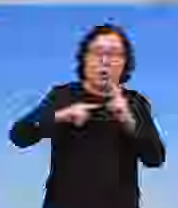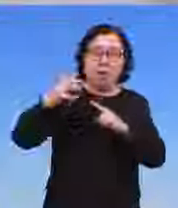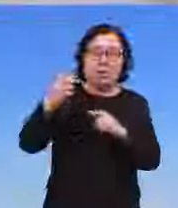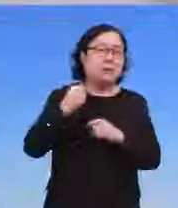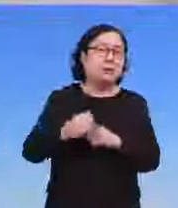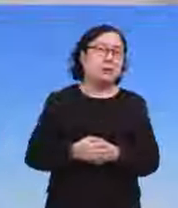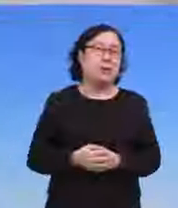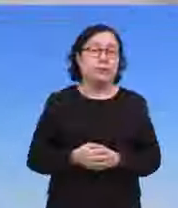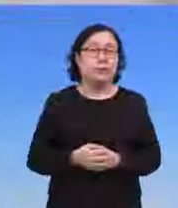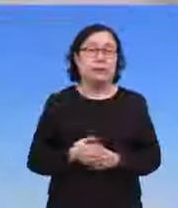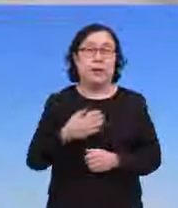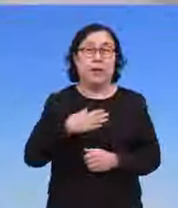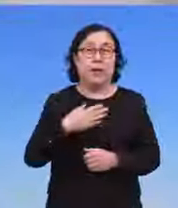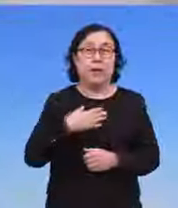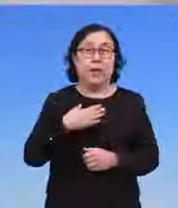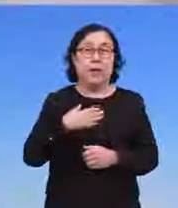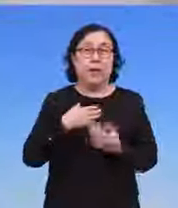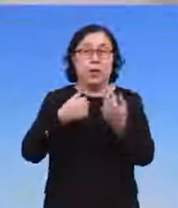제 조카가 하나 있는데요.